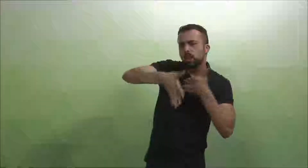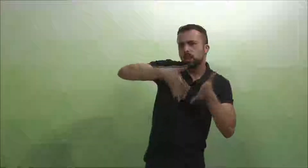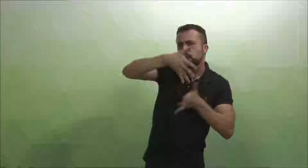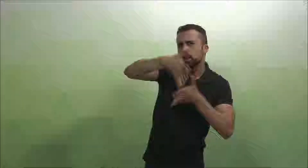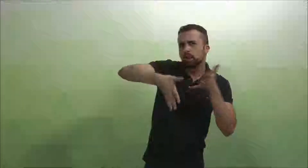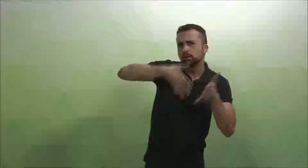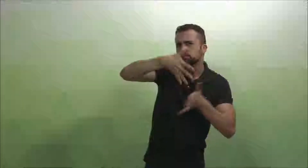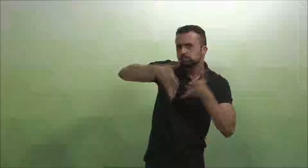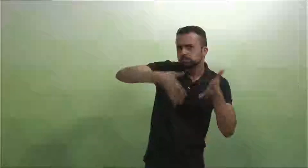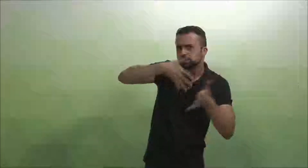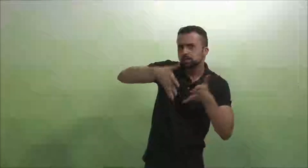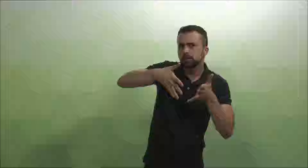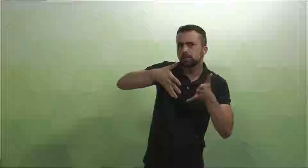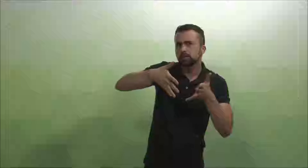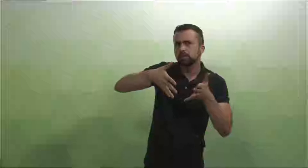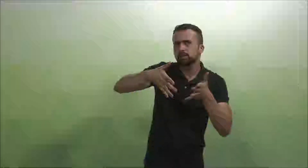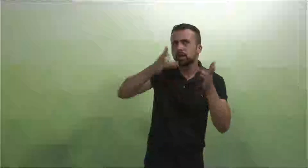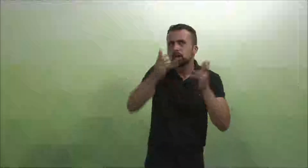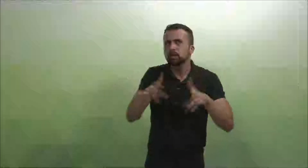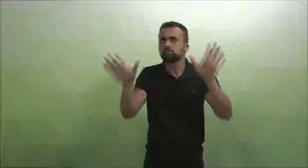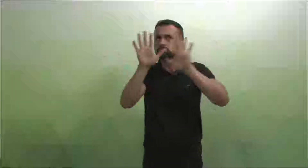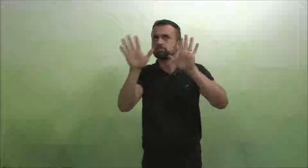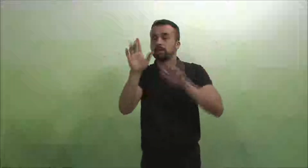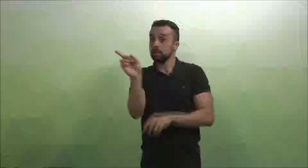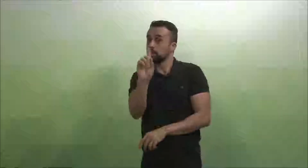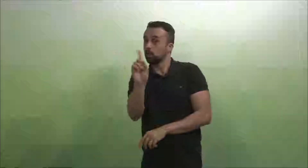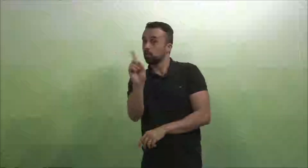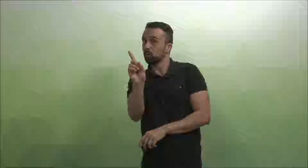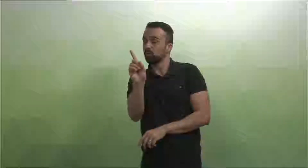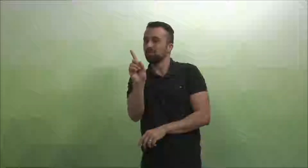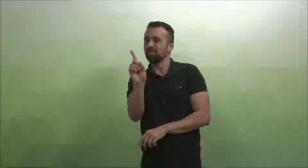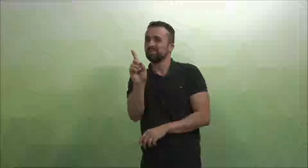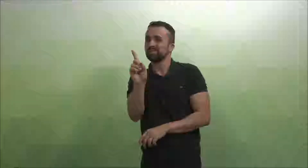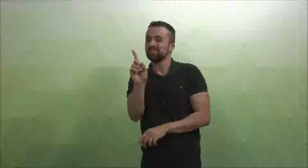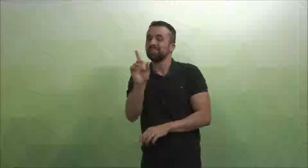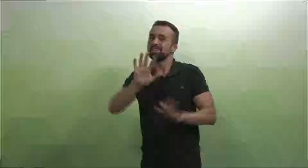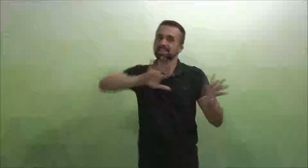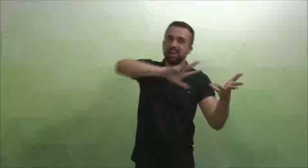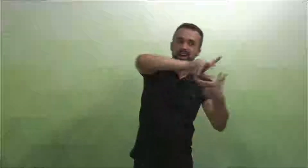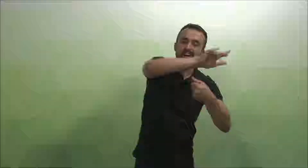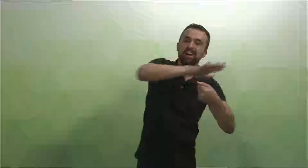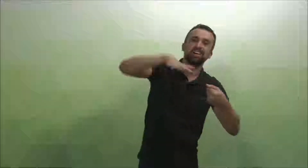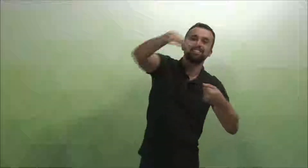Então, ela é uma língua de sinais artificial internacional.